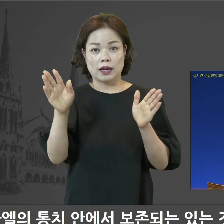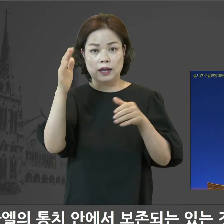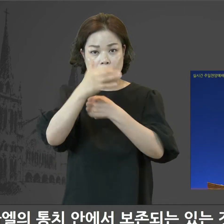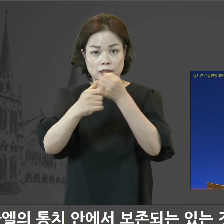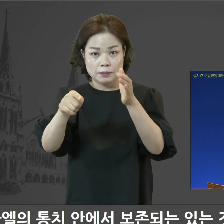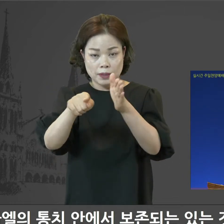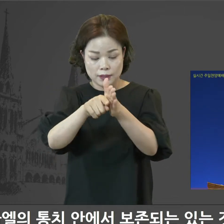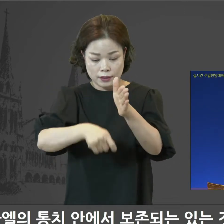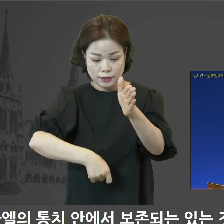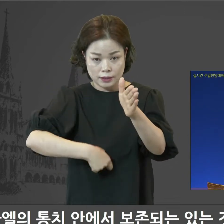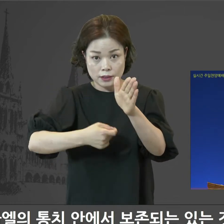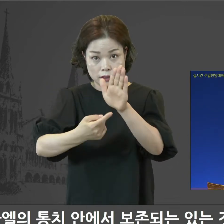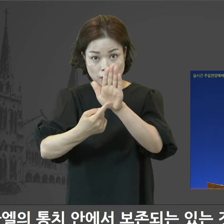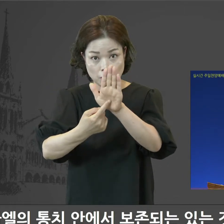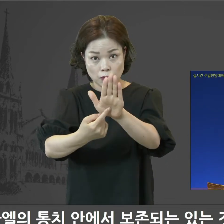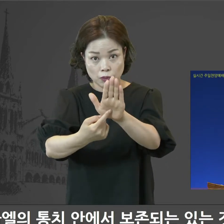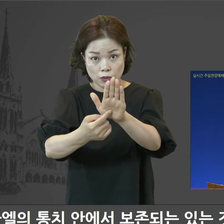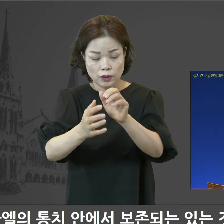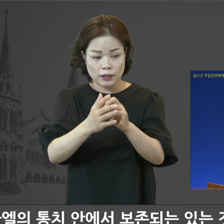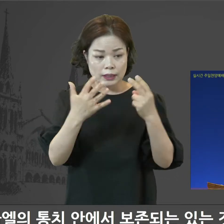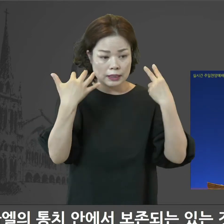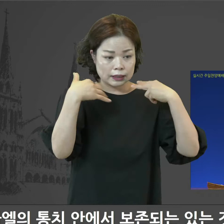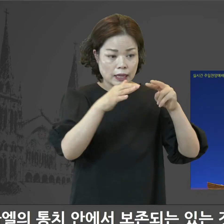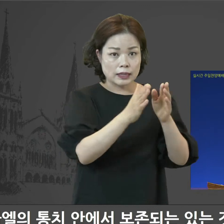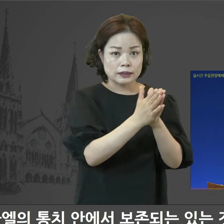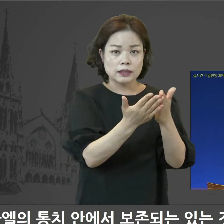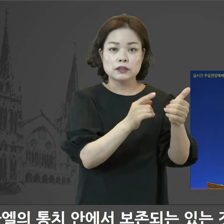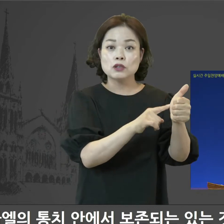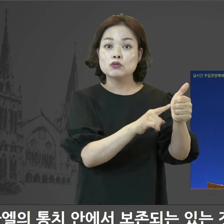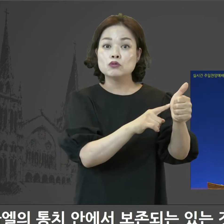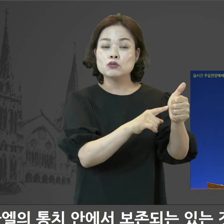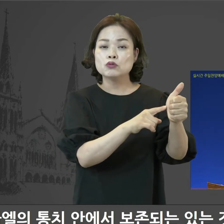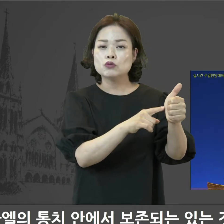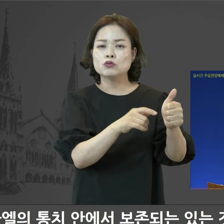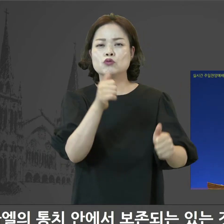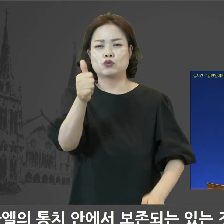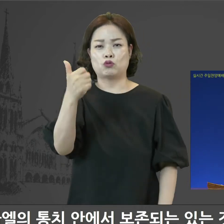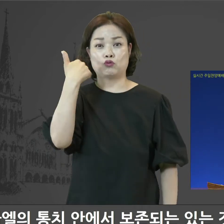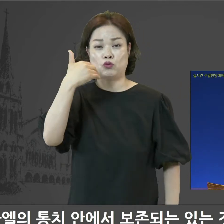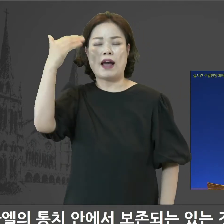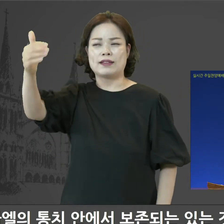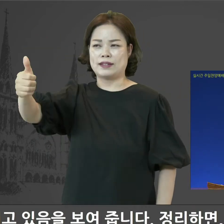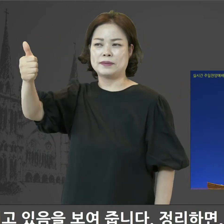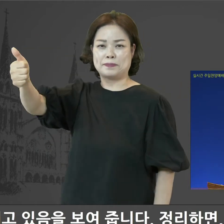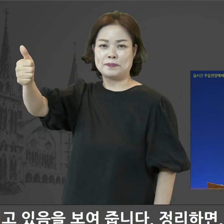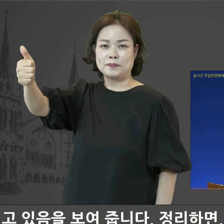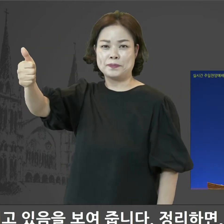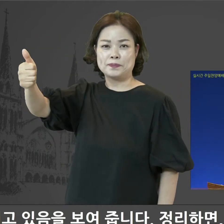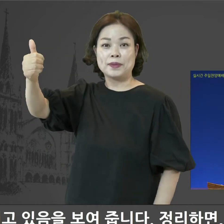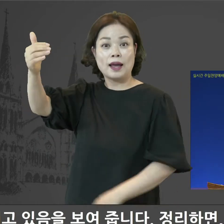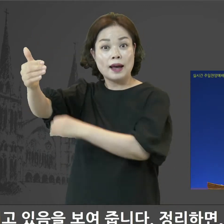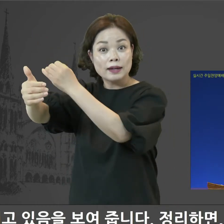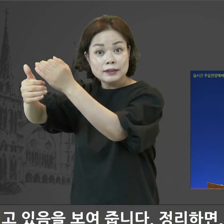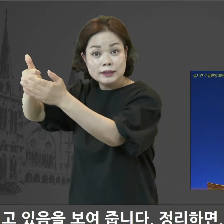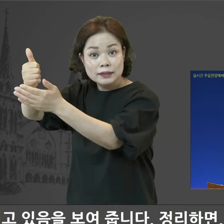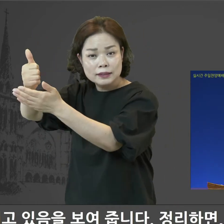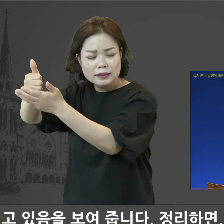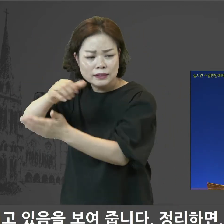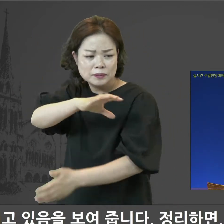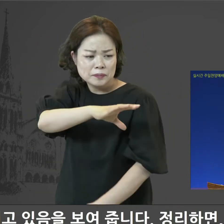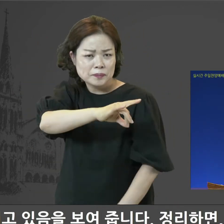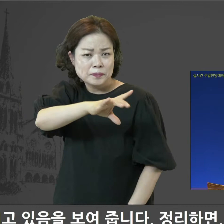있습니다. 정리하면 다니엘서의 주인공은 하나님이십니다. 이 하나님께서